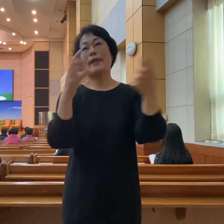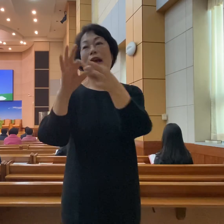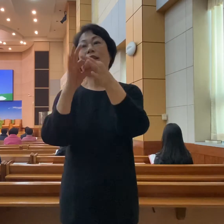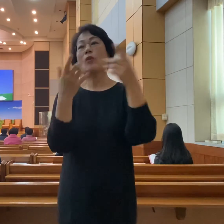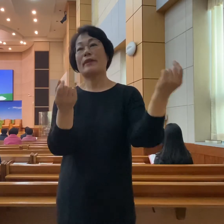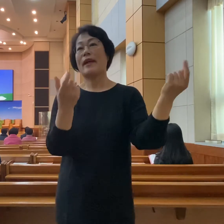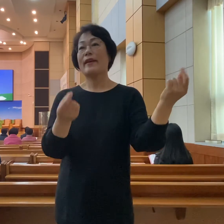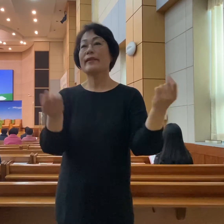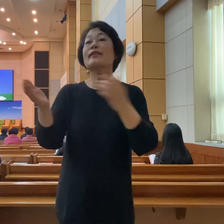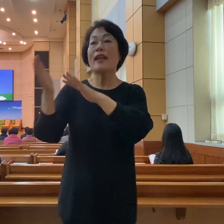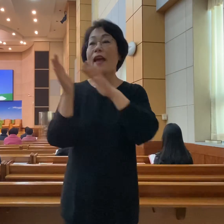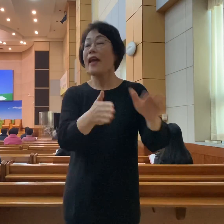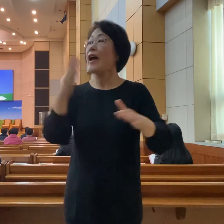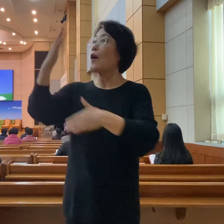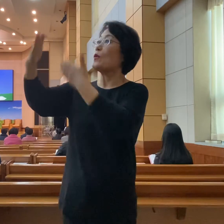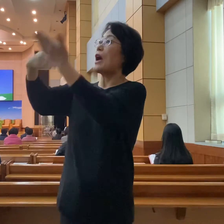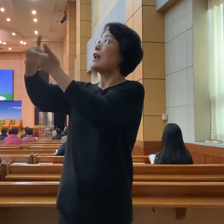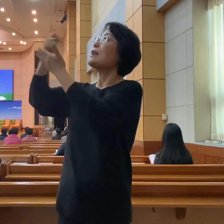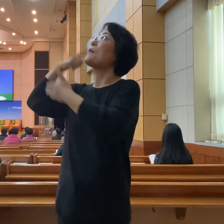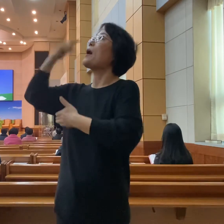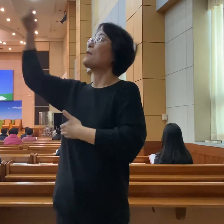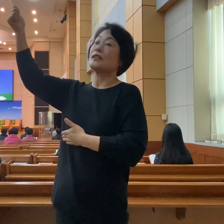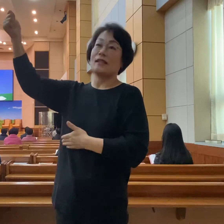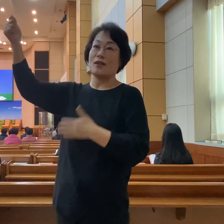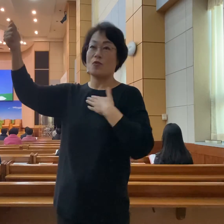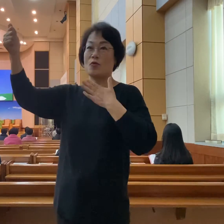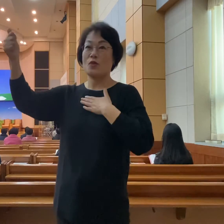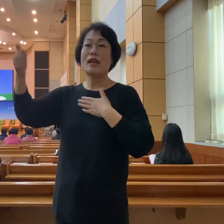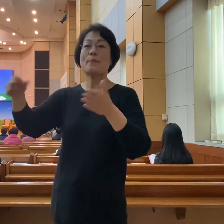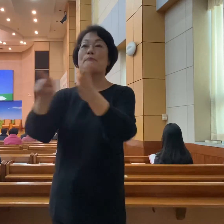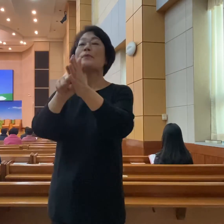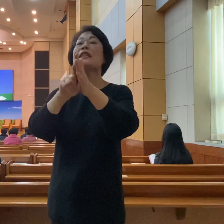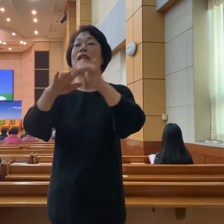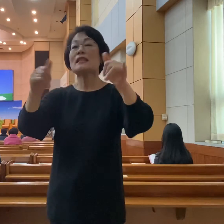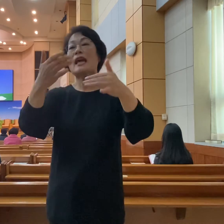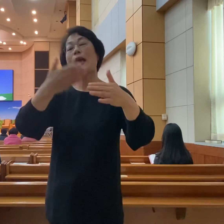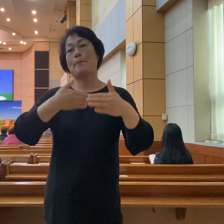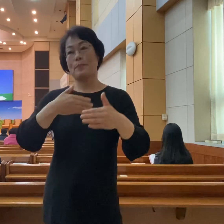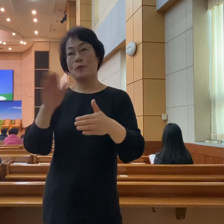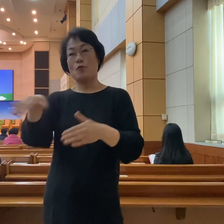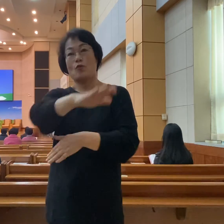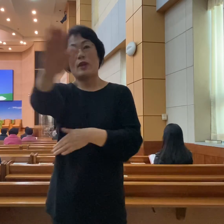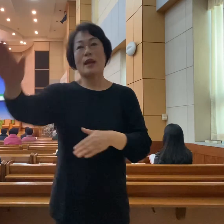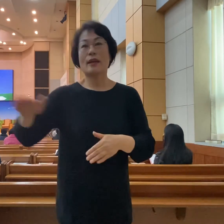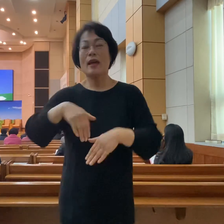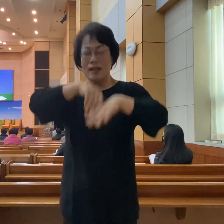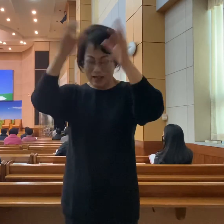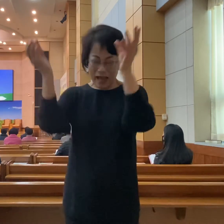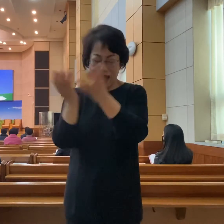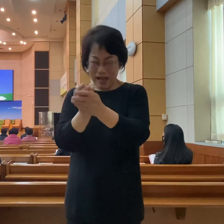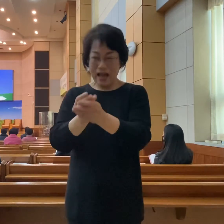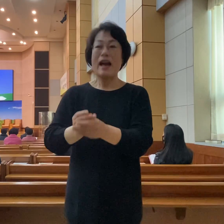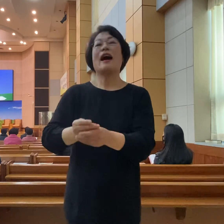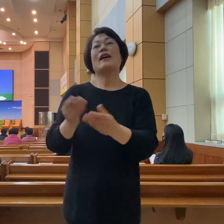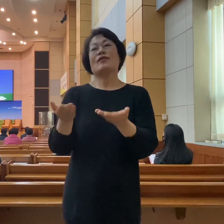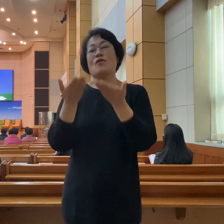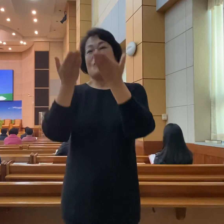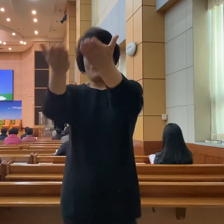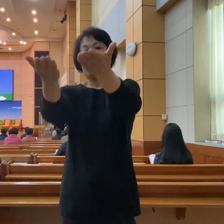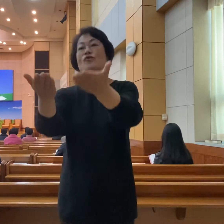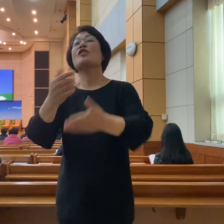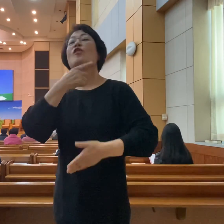우리 하나님이 아버지인데 불완전한 아버지 부모인지라도 그래 하는데 좋으신 아버지 하나님이